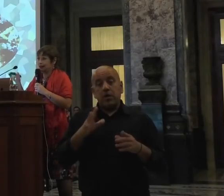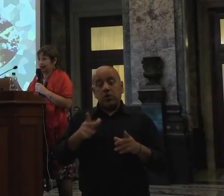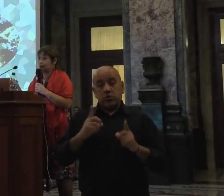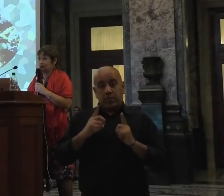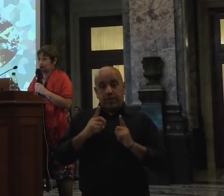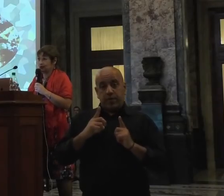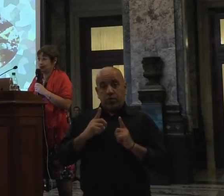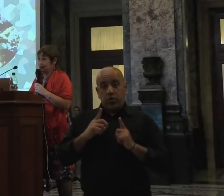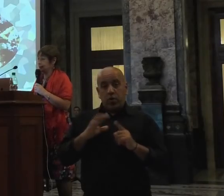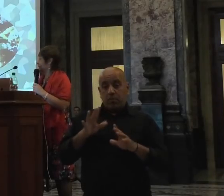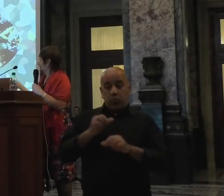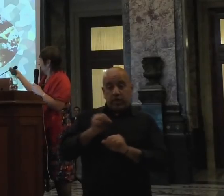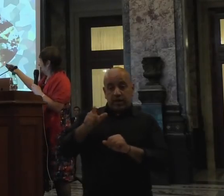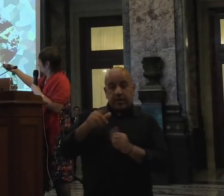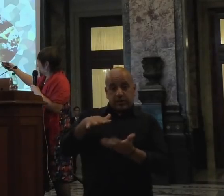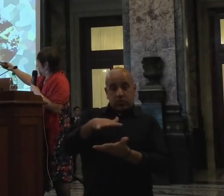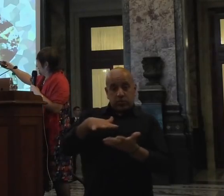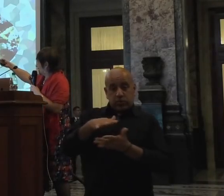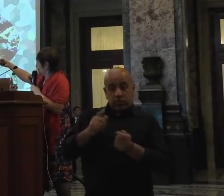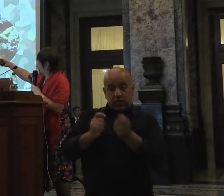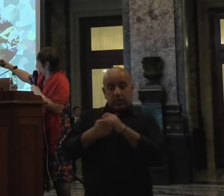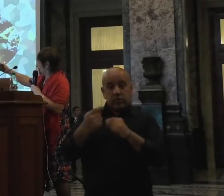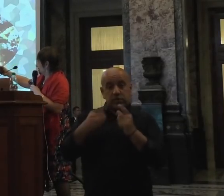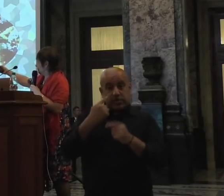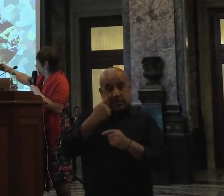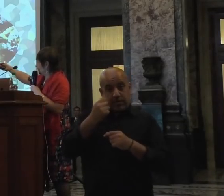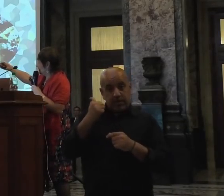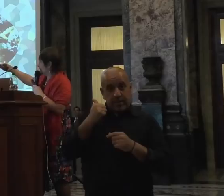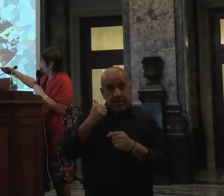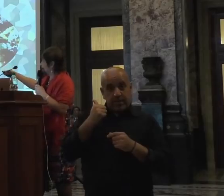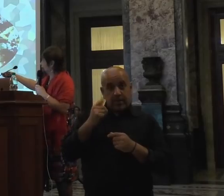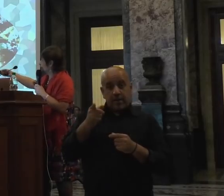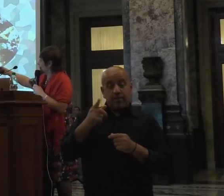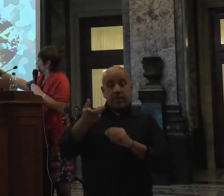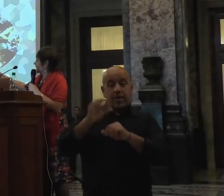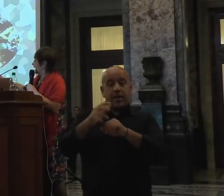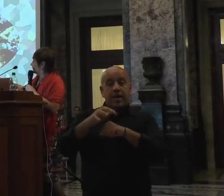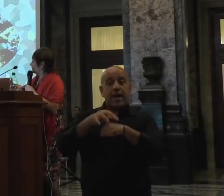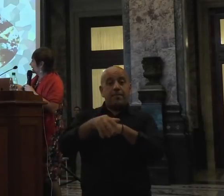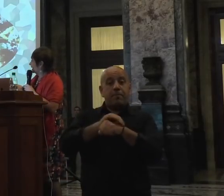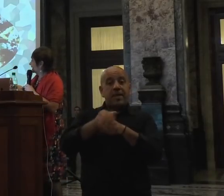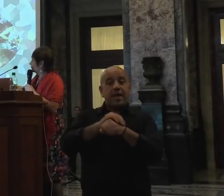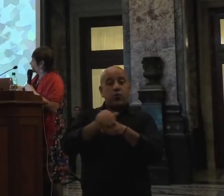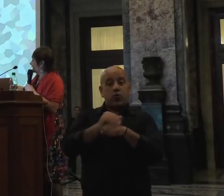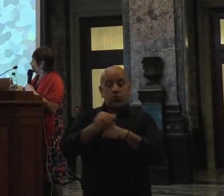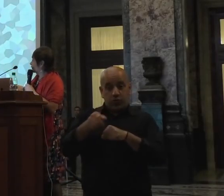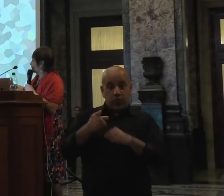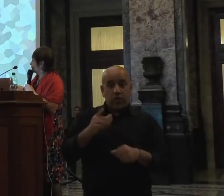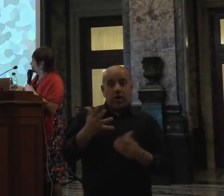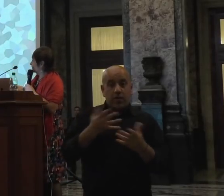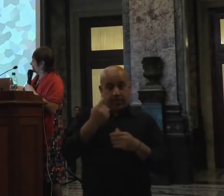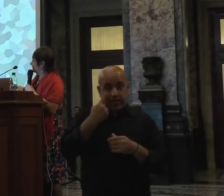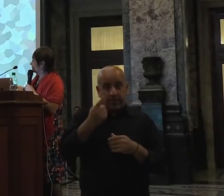espere que algo va a suceder ahí. Entonces, si ven a la mitad, si siguen viendo a mi amigo el calvito, ahora verán que, por